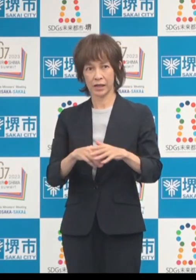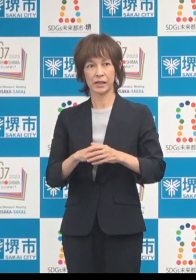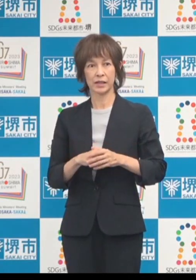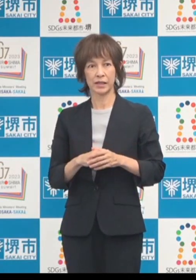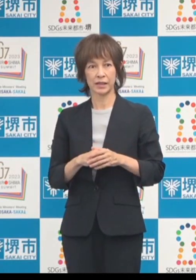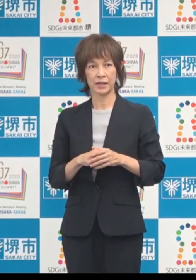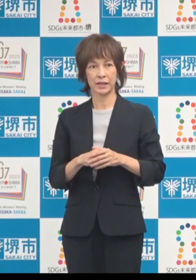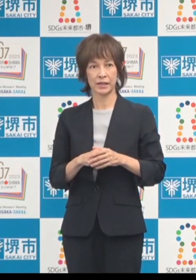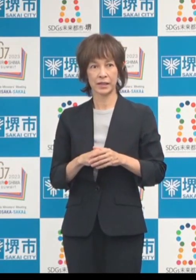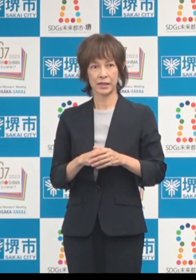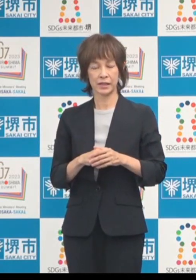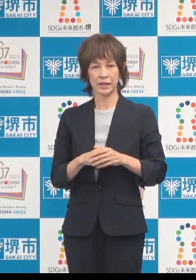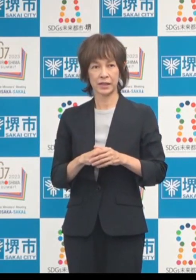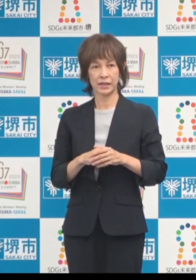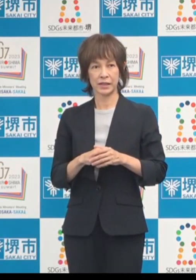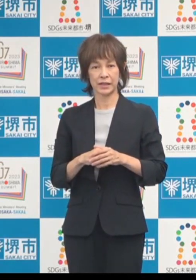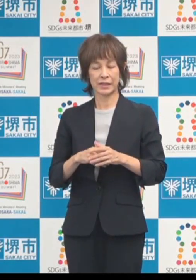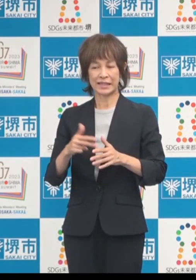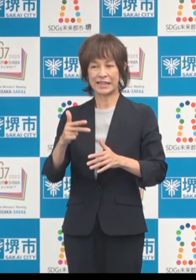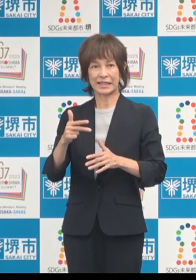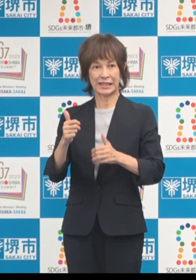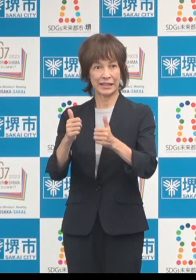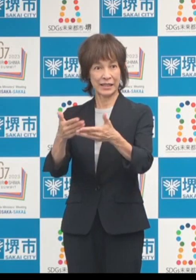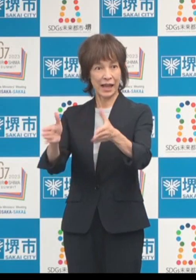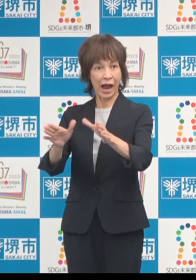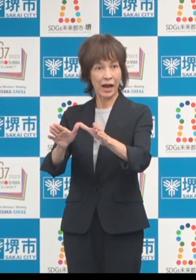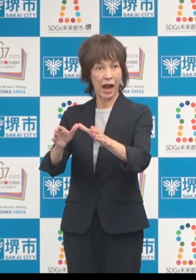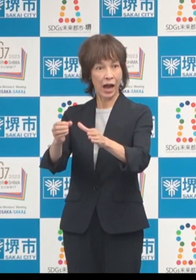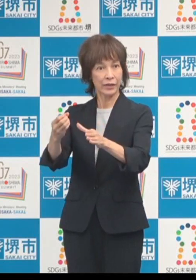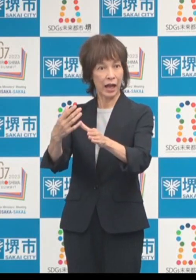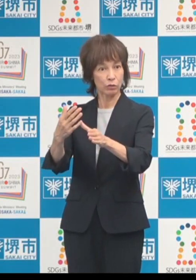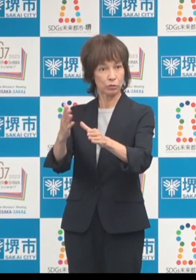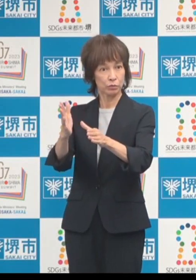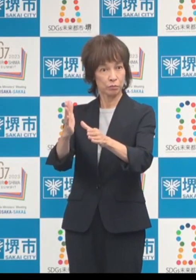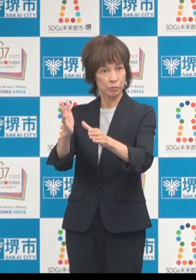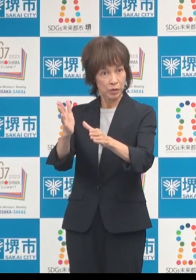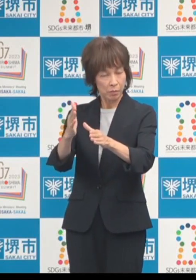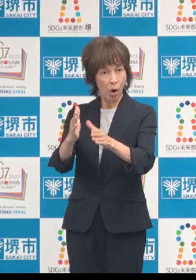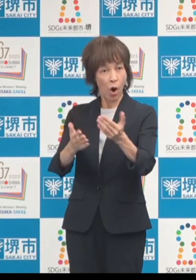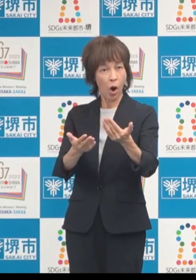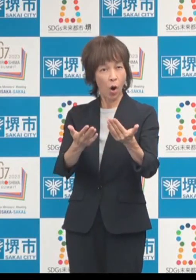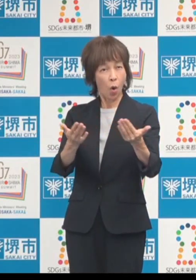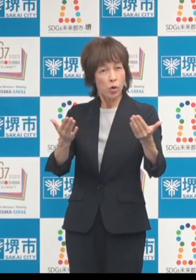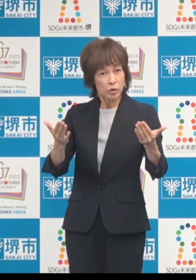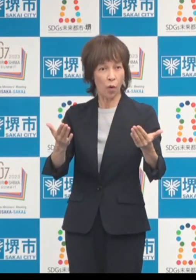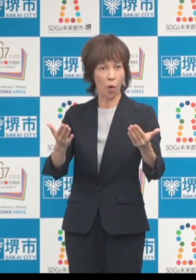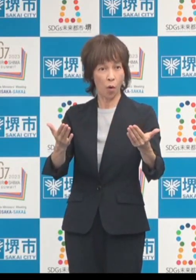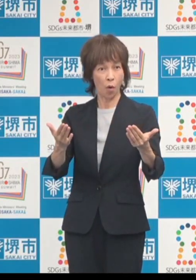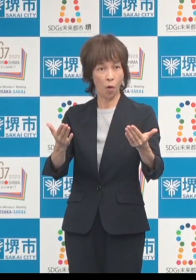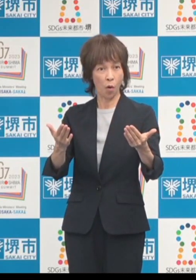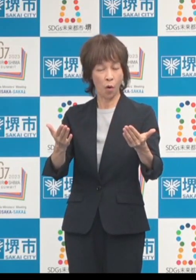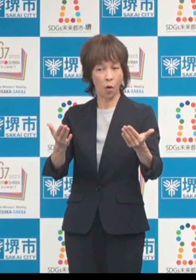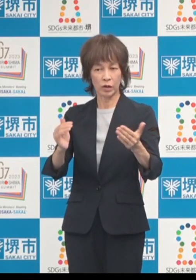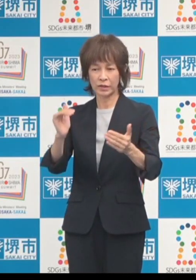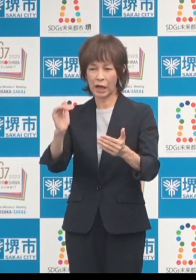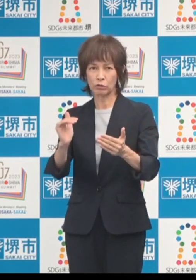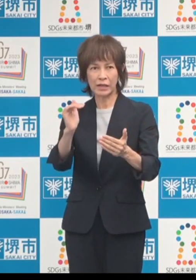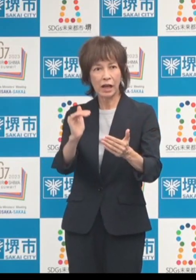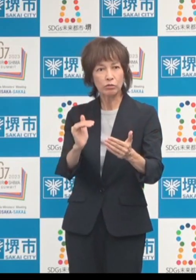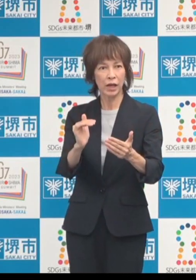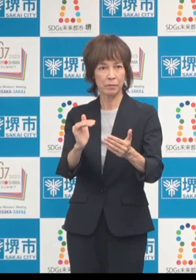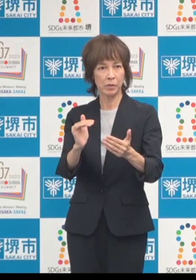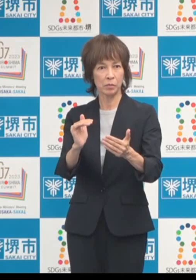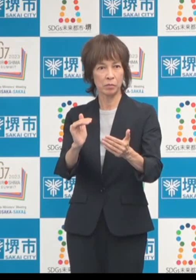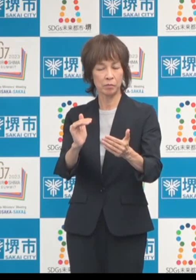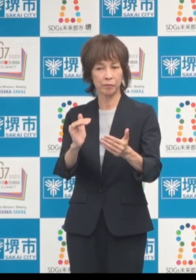議団が出すよりもより多くの削減を掲げた会派も過去にあったと思うんですね。ただそれぞ